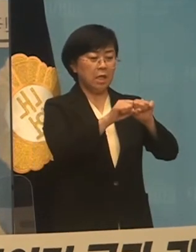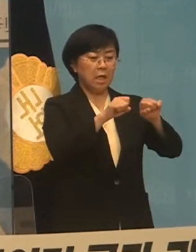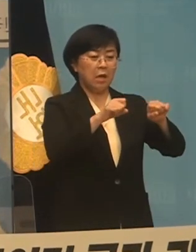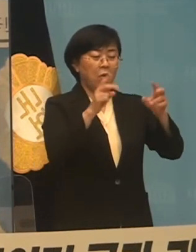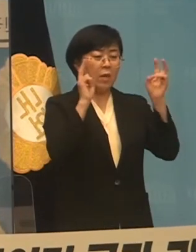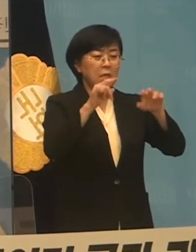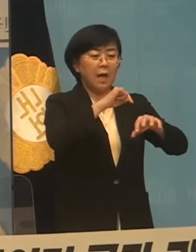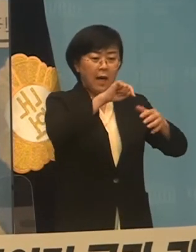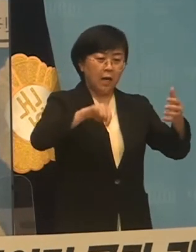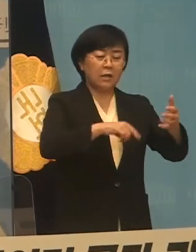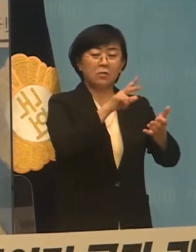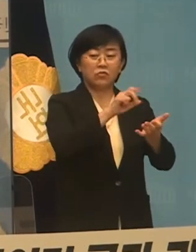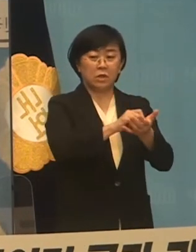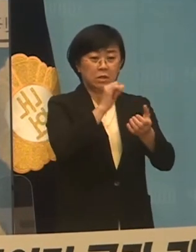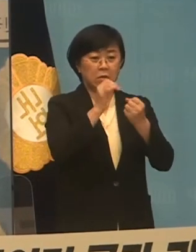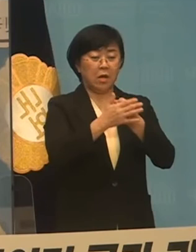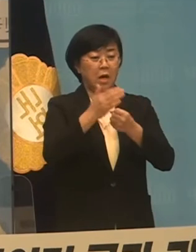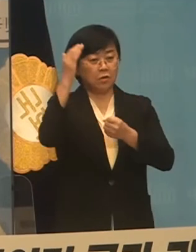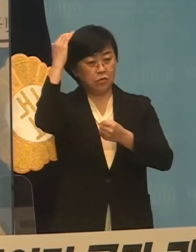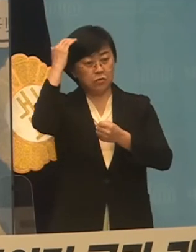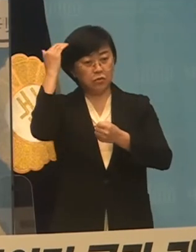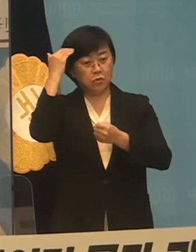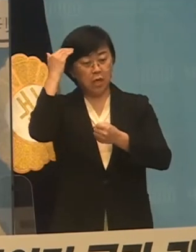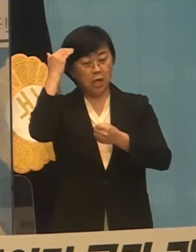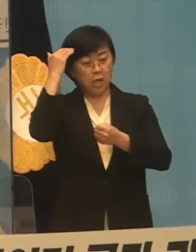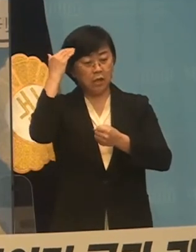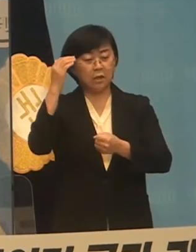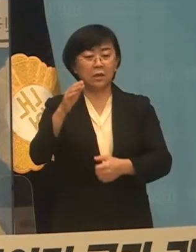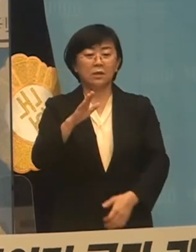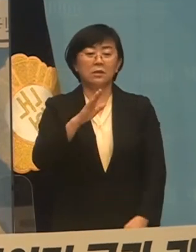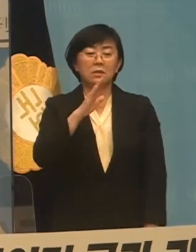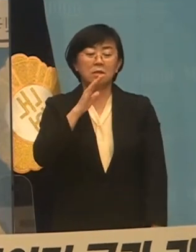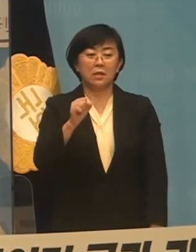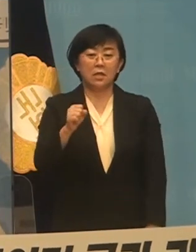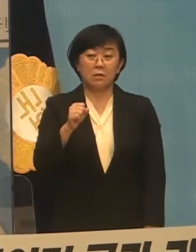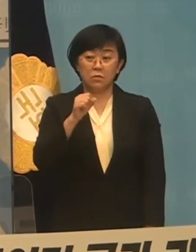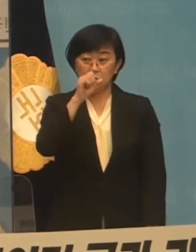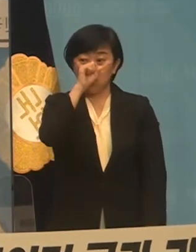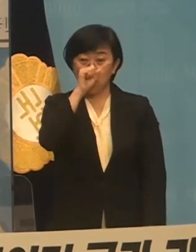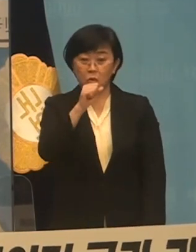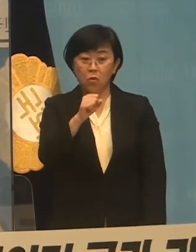되어가고 있는데요. 한국의 이런 저력이 되는 그리고